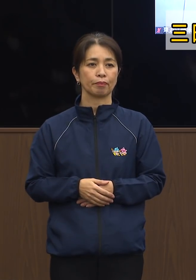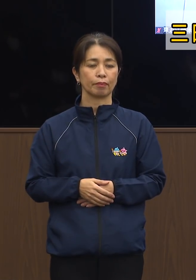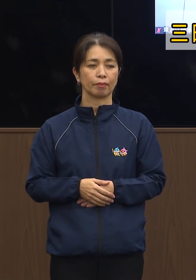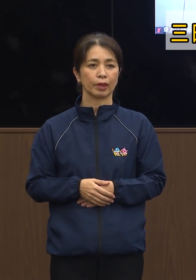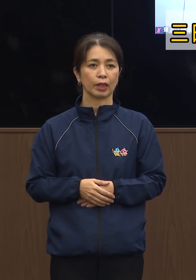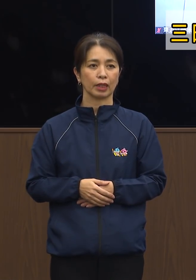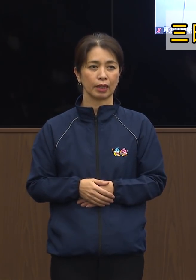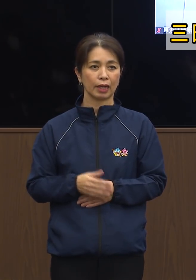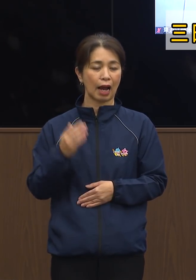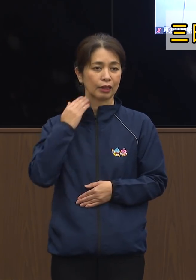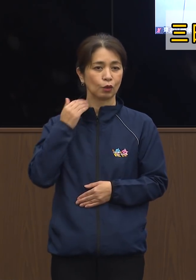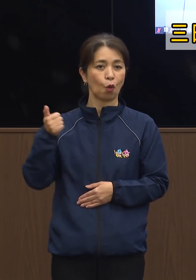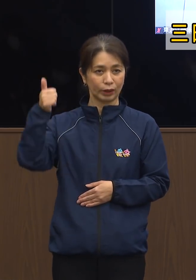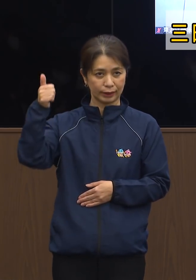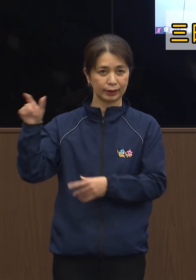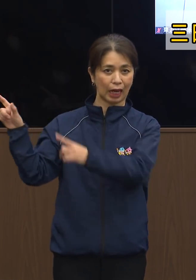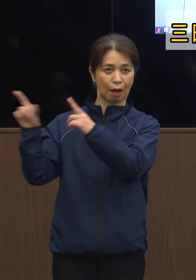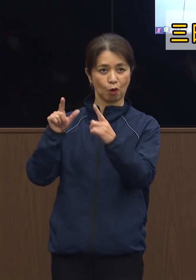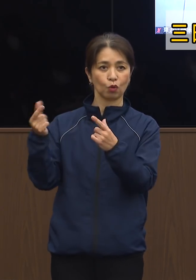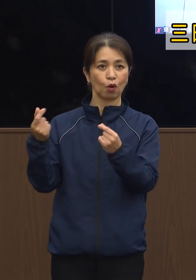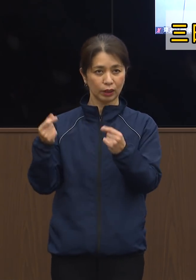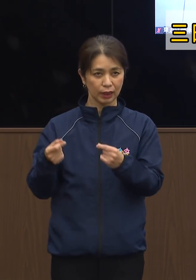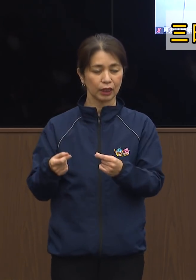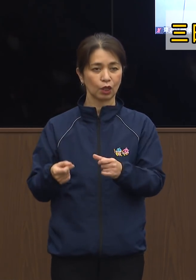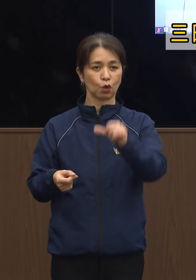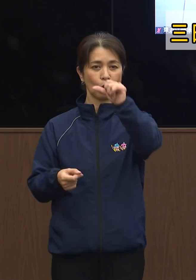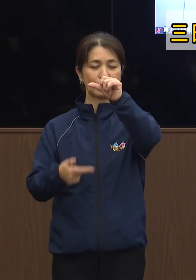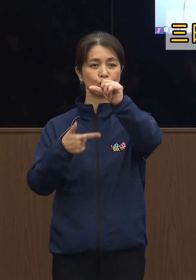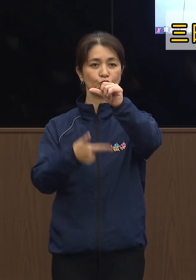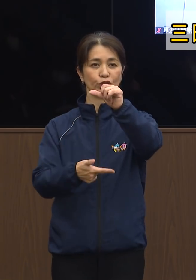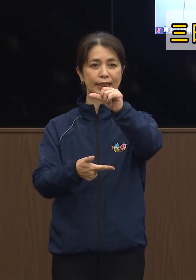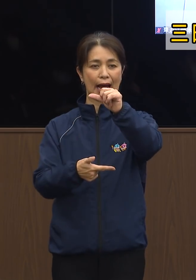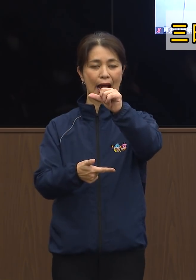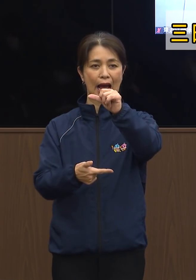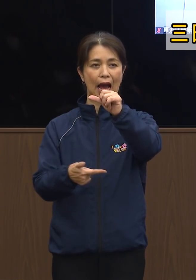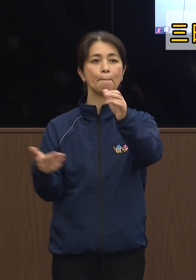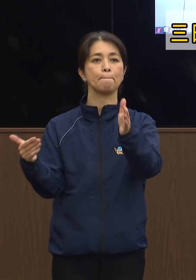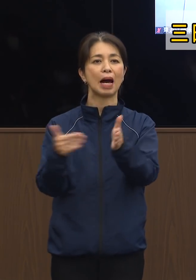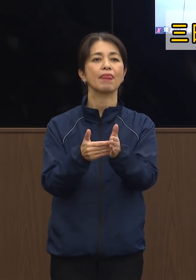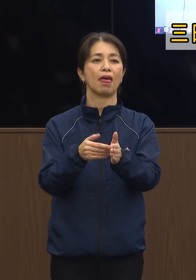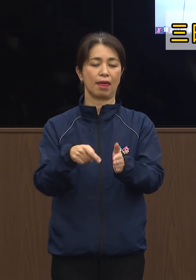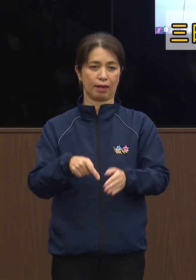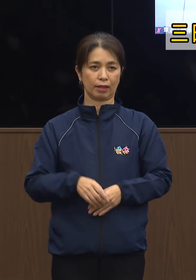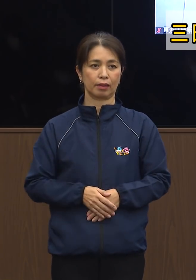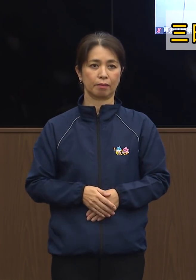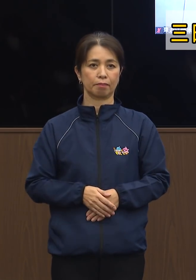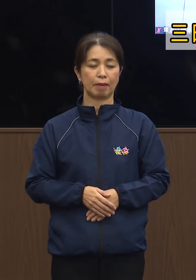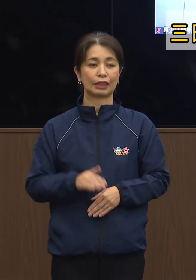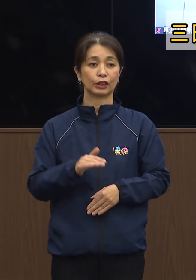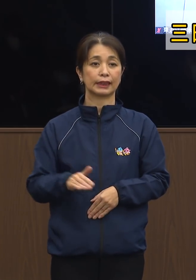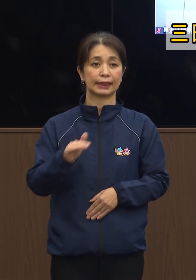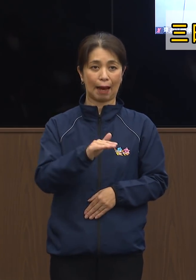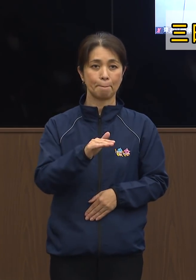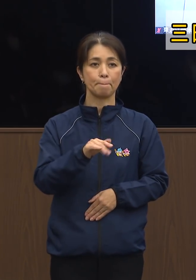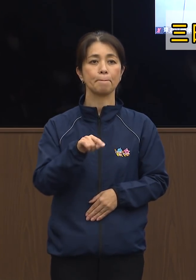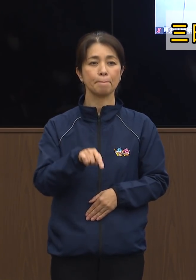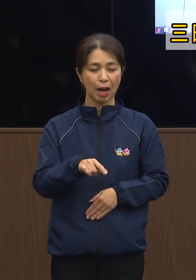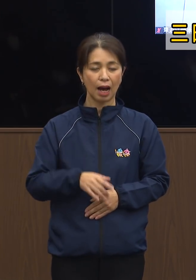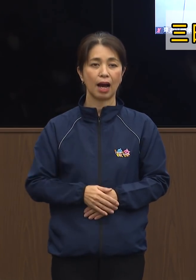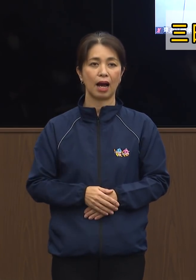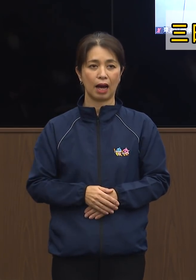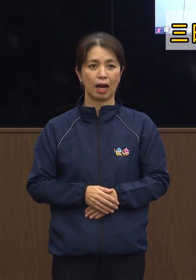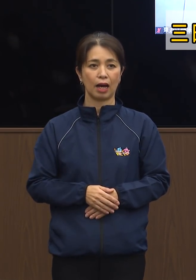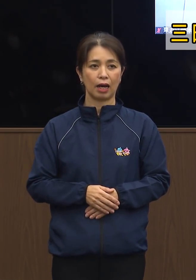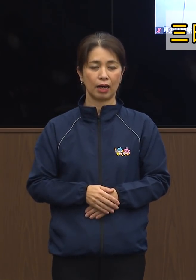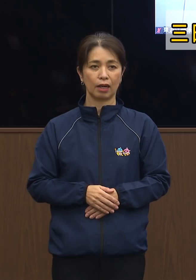総理発表のとおり令和2年5月6日まで。まず第1弾、特